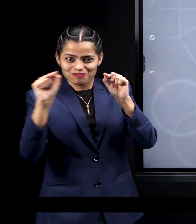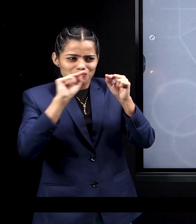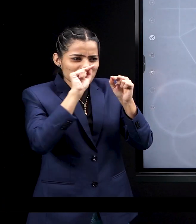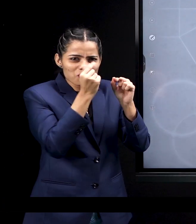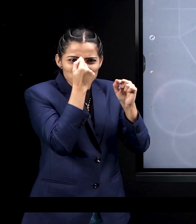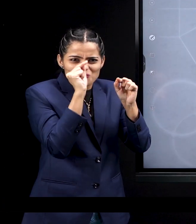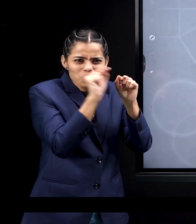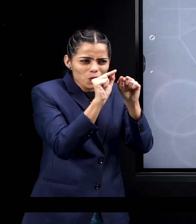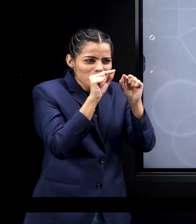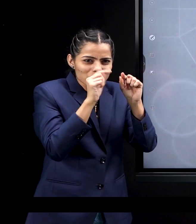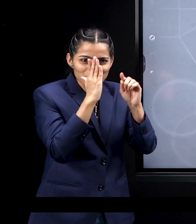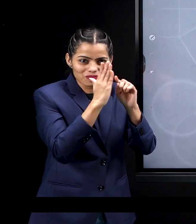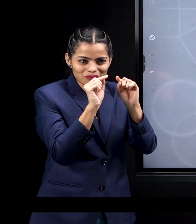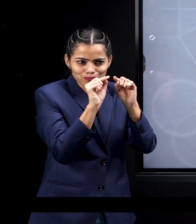நிரப்பு கோணங்கள்,